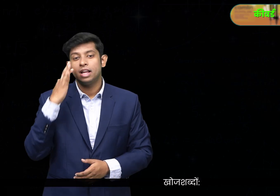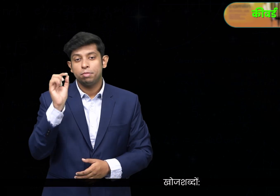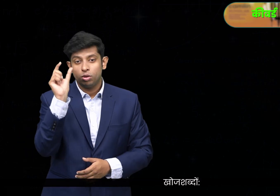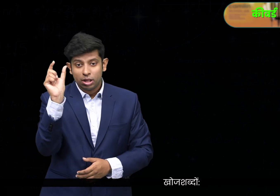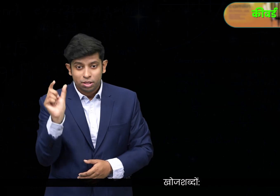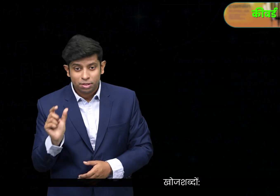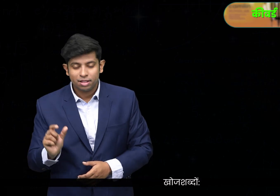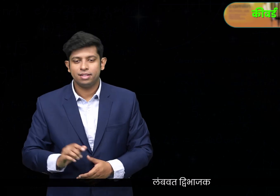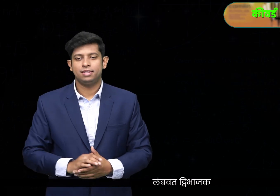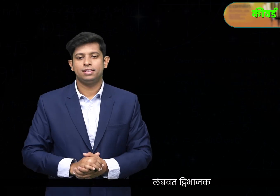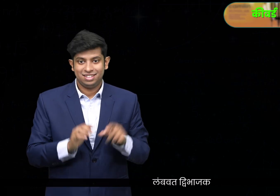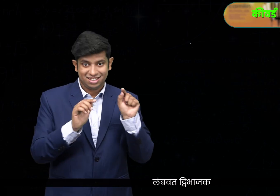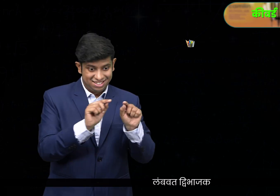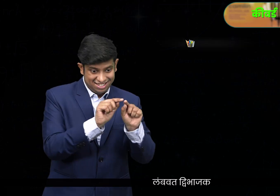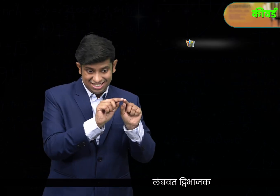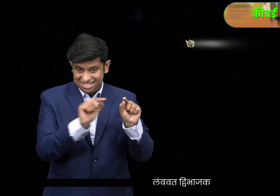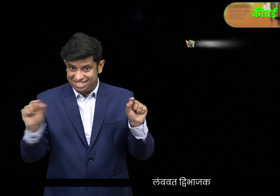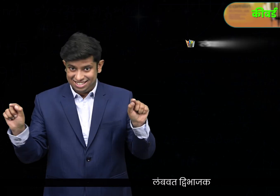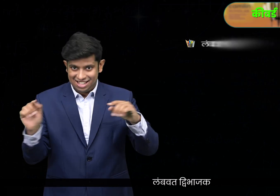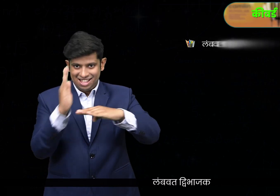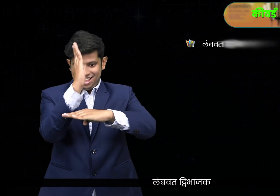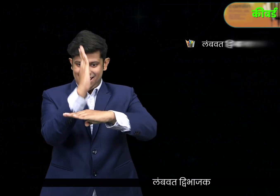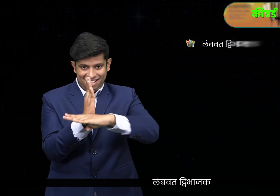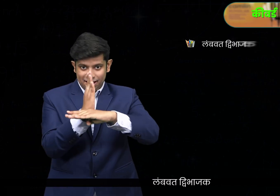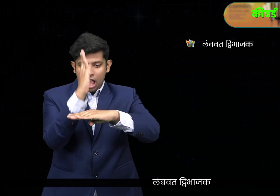खोज शब्दों: लंबवत विभाजक,